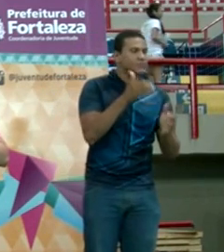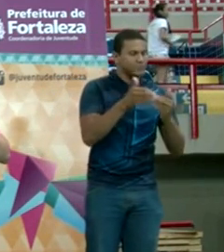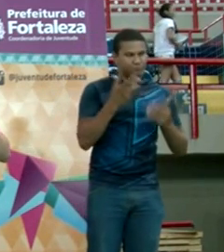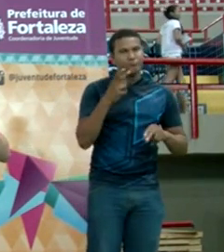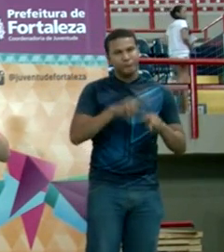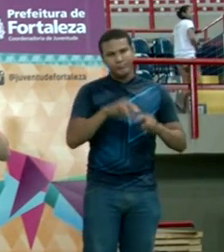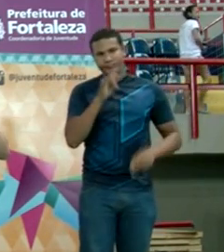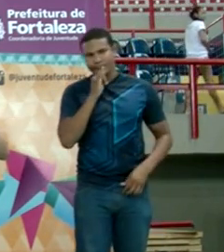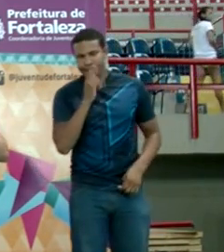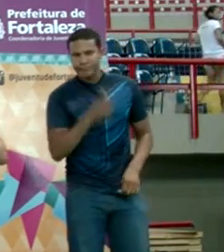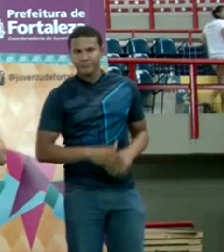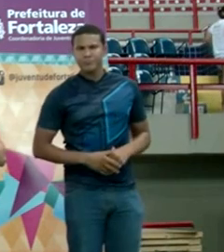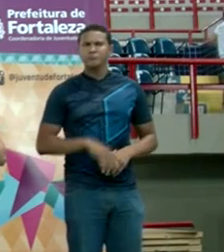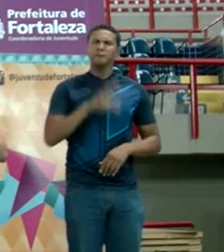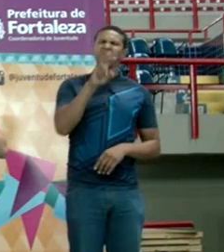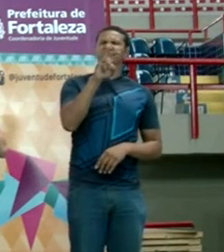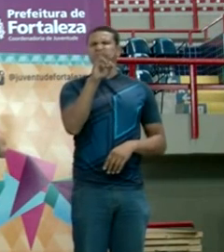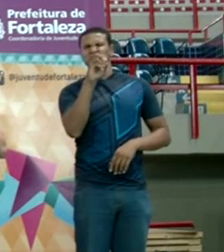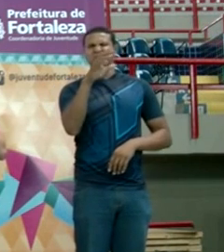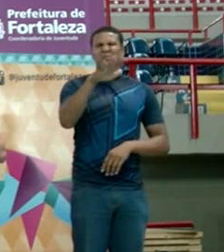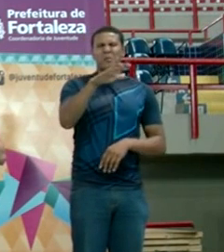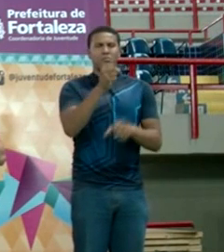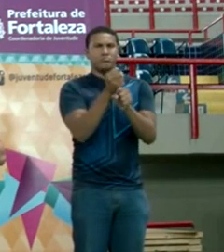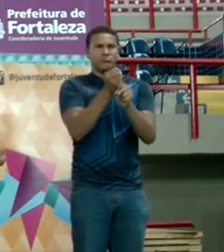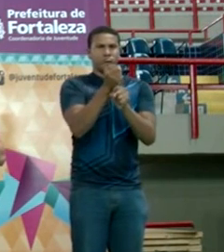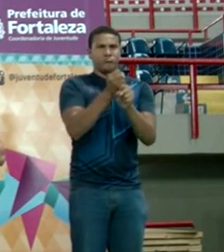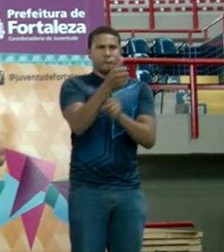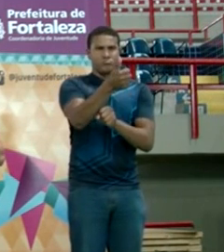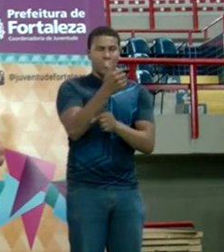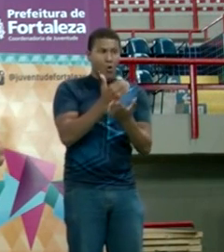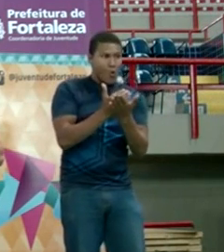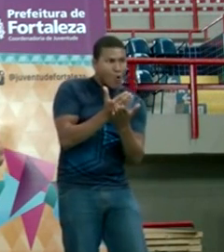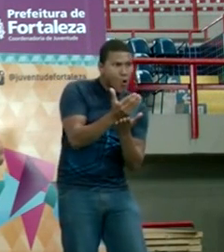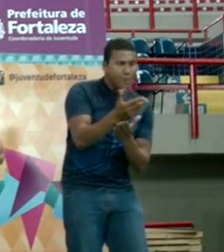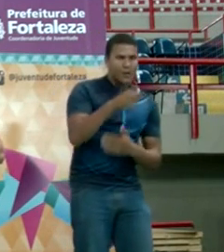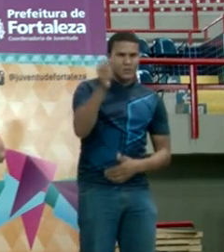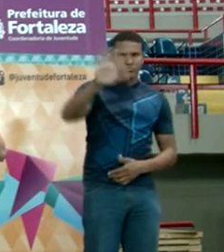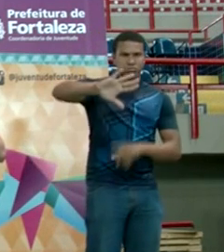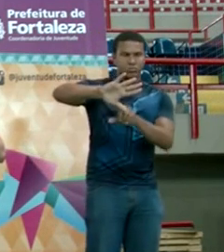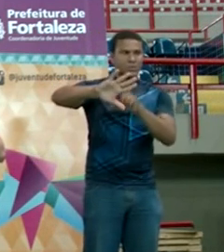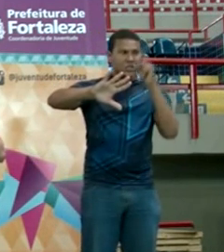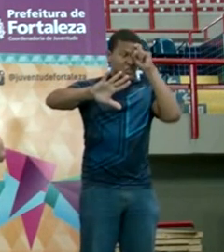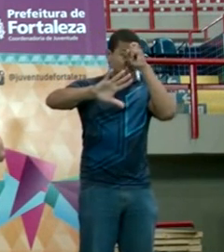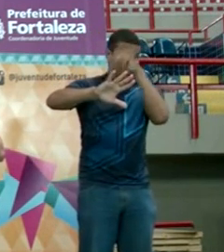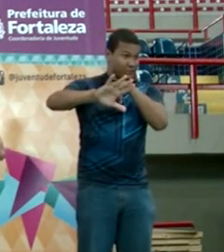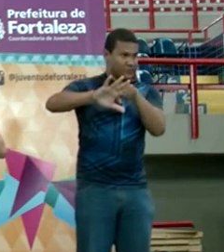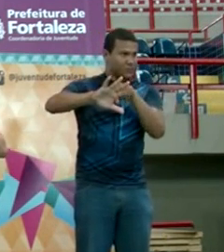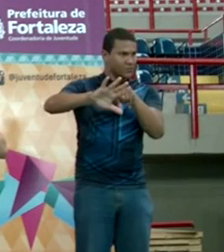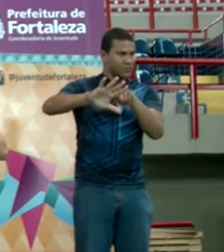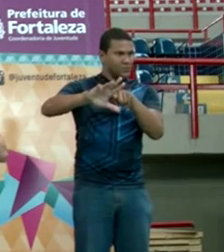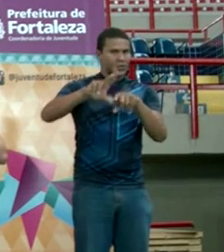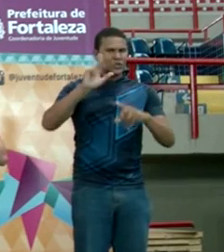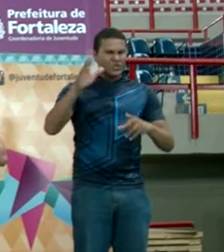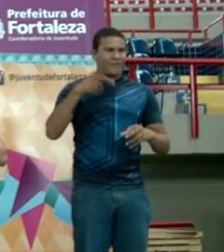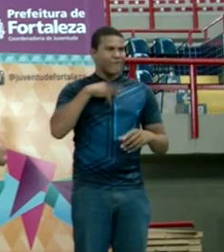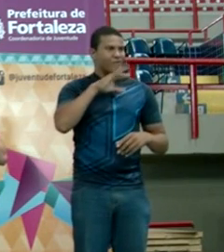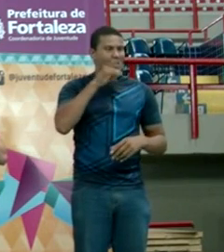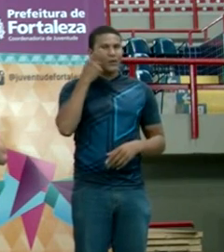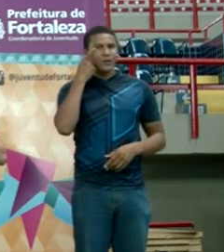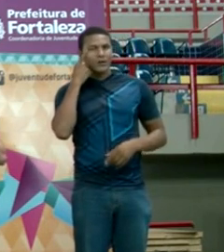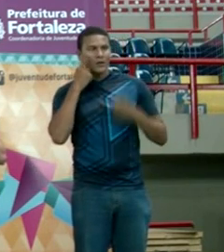com a situação na Ásia ainda tensa. Acabou de acontecer a Revolução Chinesa e depois vai rolar a Guerra das